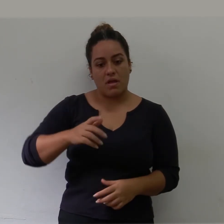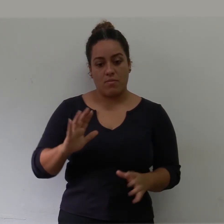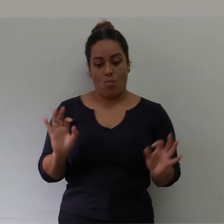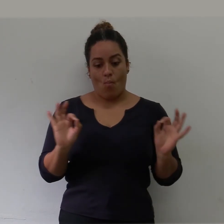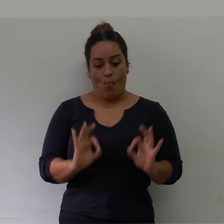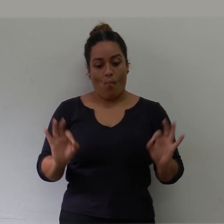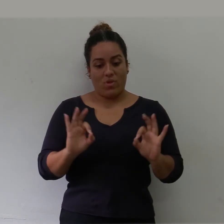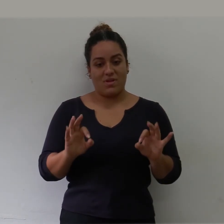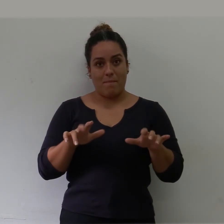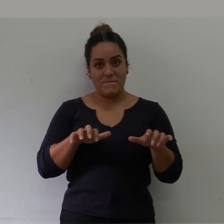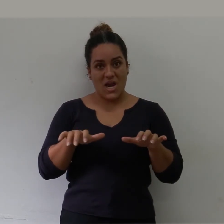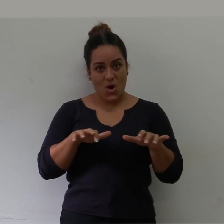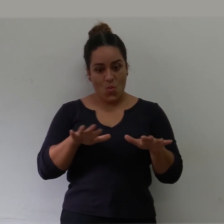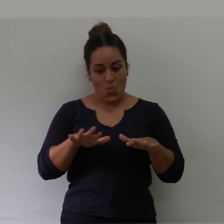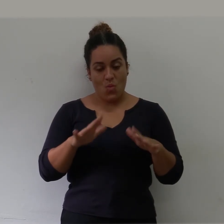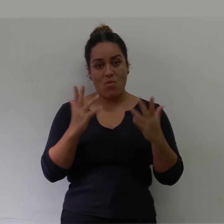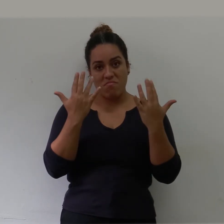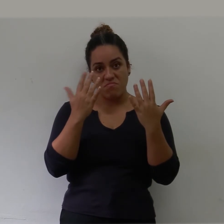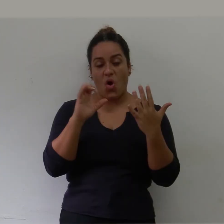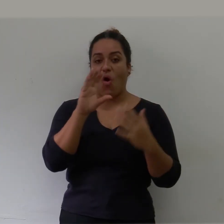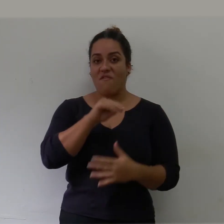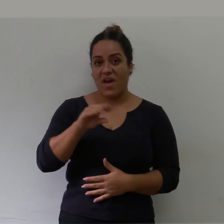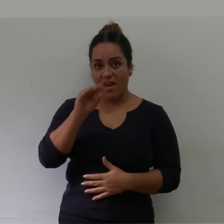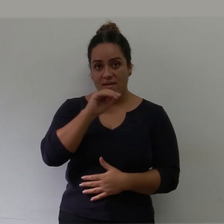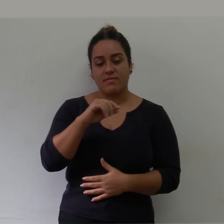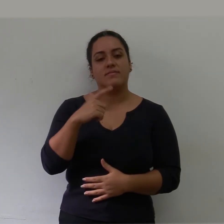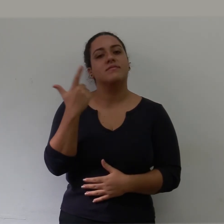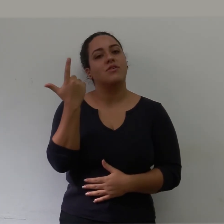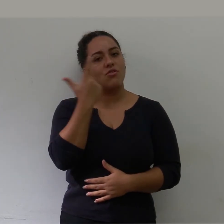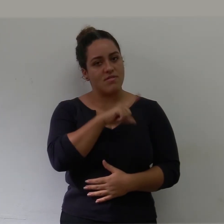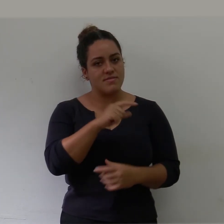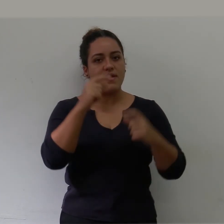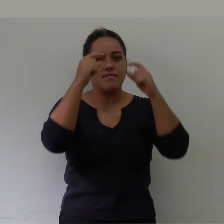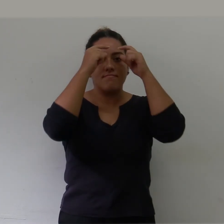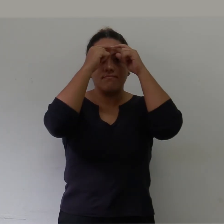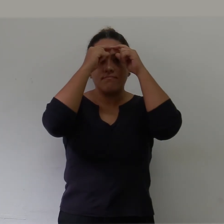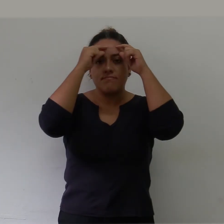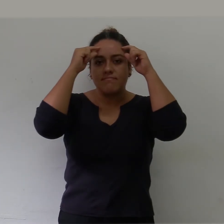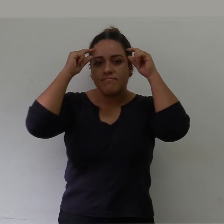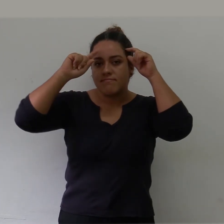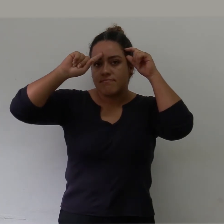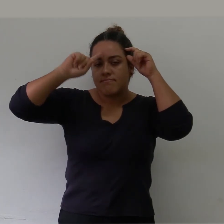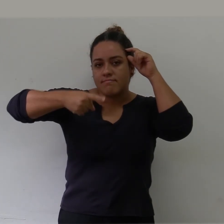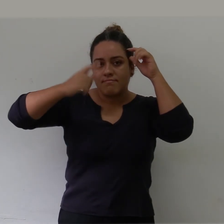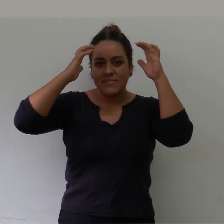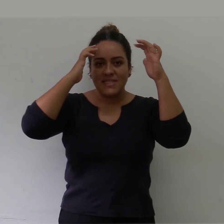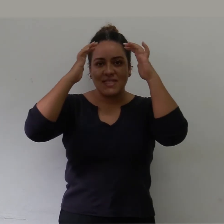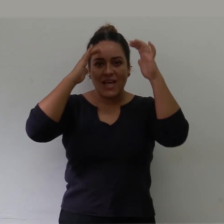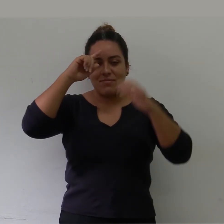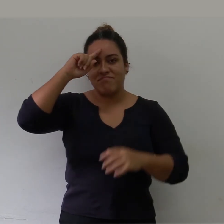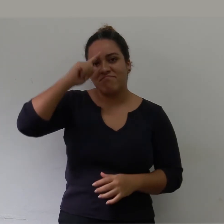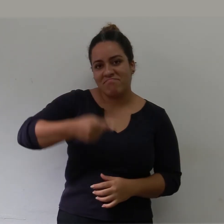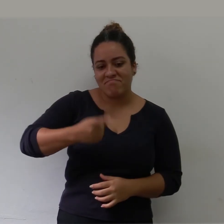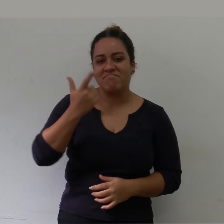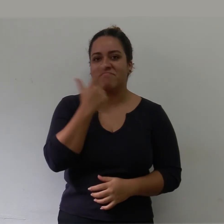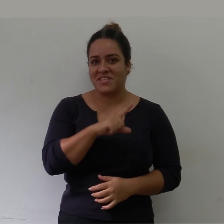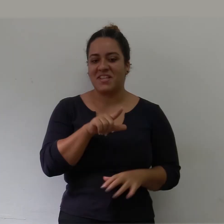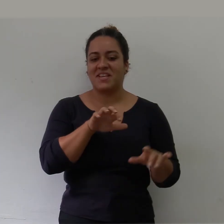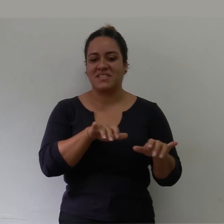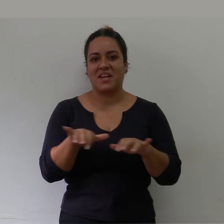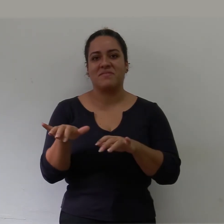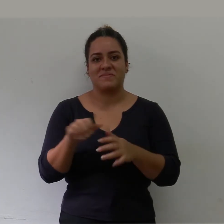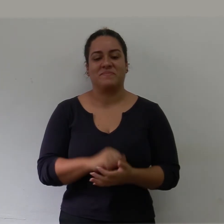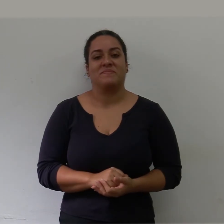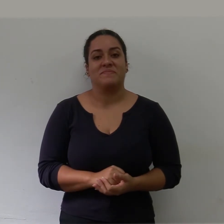sem poder usar as mãos ou falar, a pessoa consegue escrever com o comando do pensamento. Quem